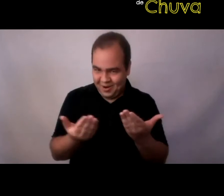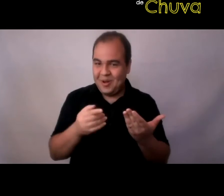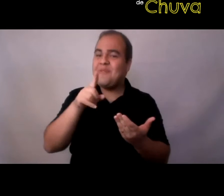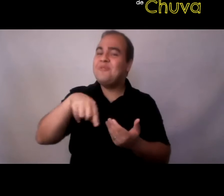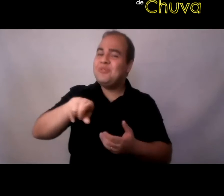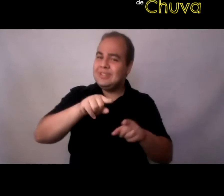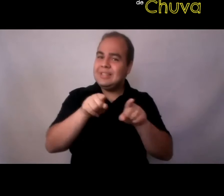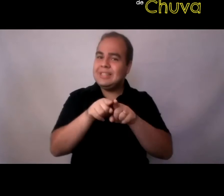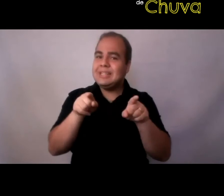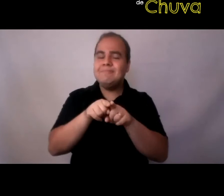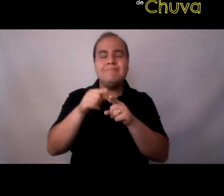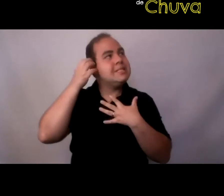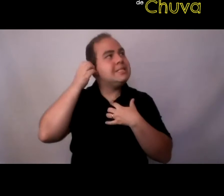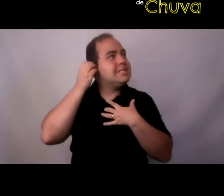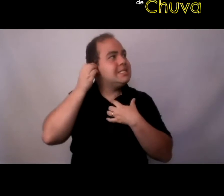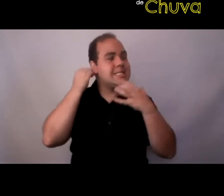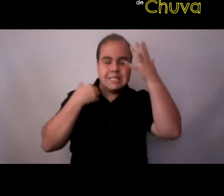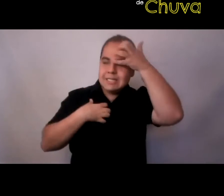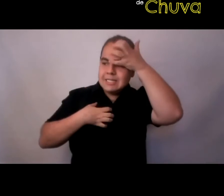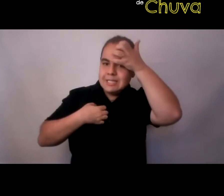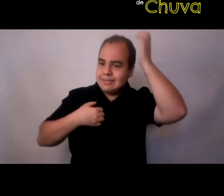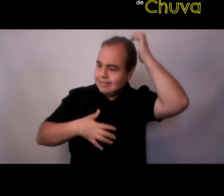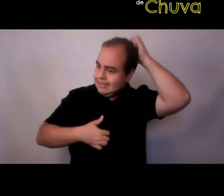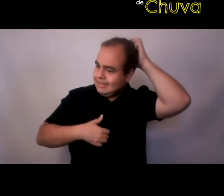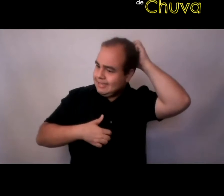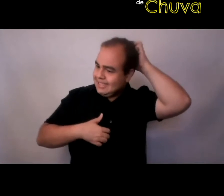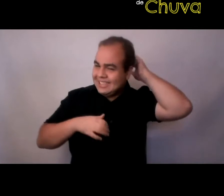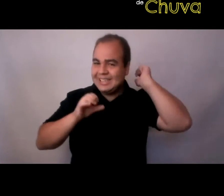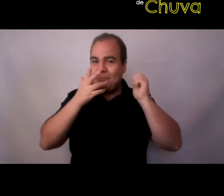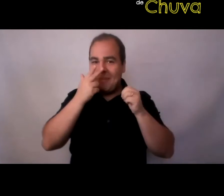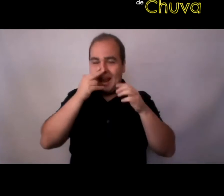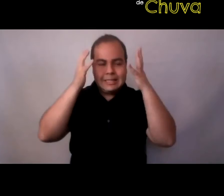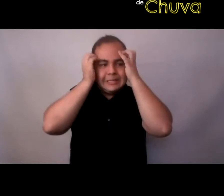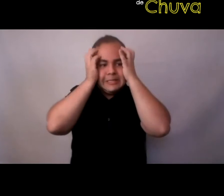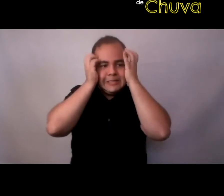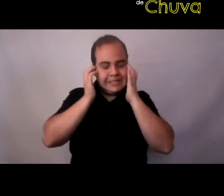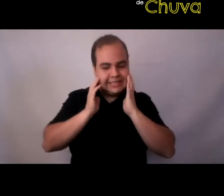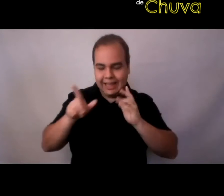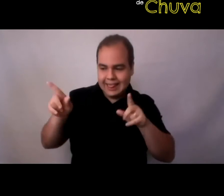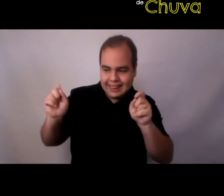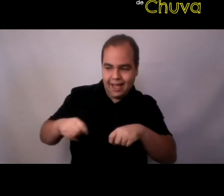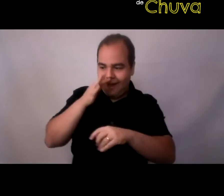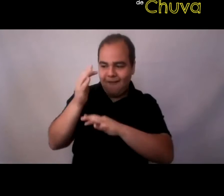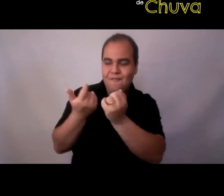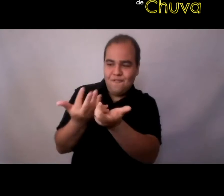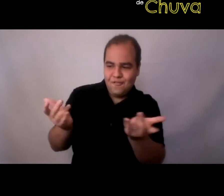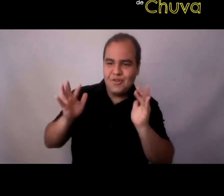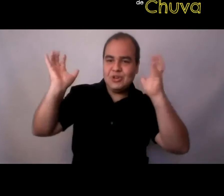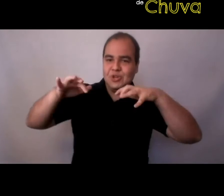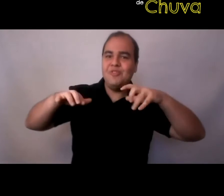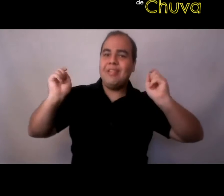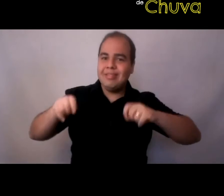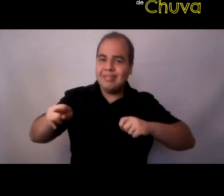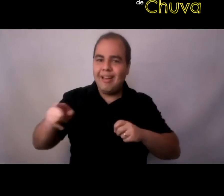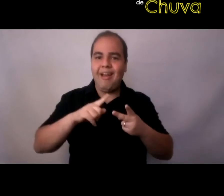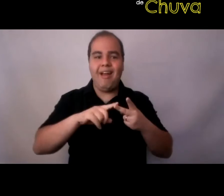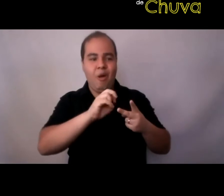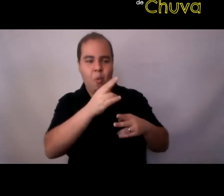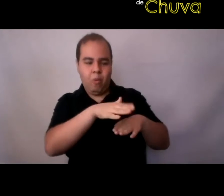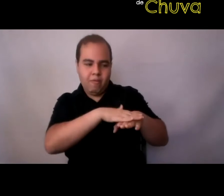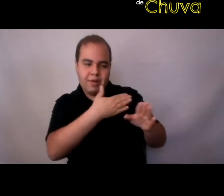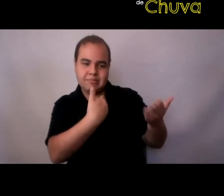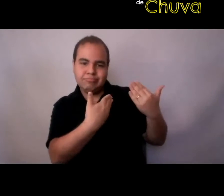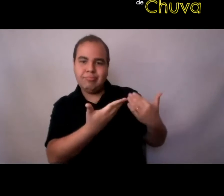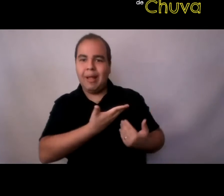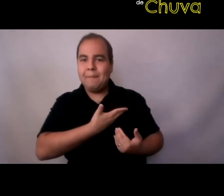se coçar, falar, nossa, um jardim de chuva aqui na rua, no bairro, né, na praça, e começa a conversar com amigos